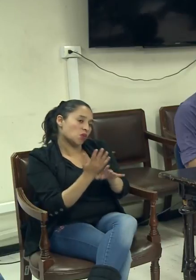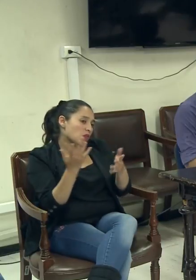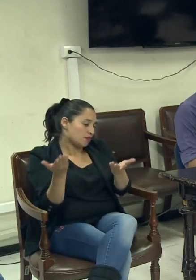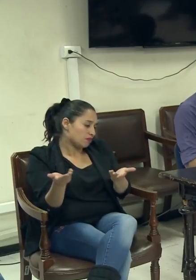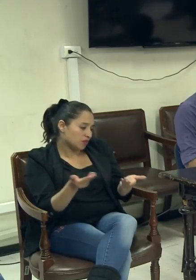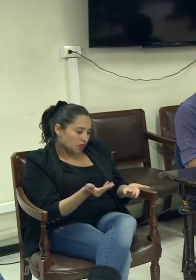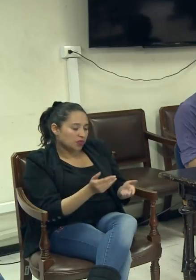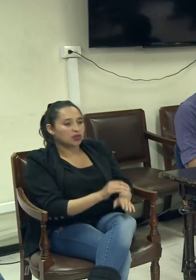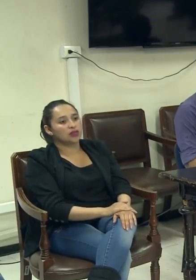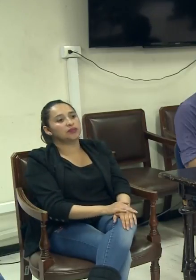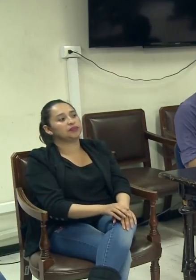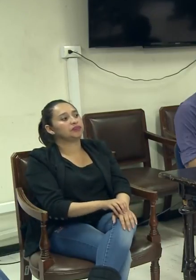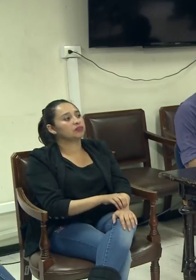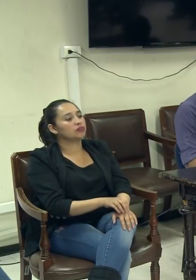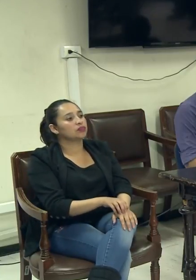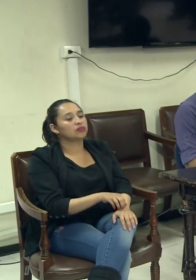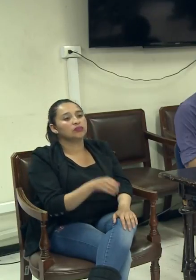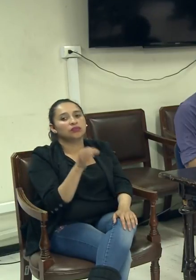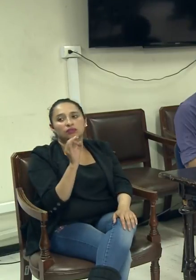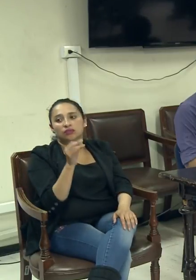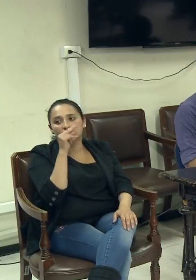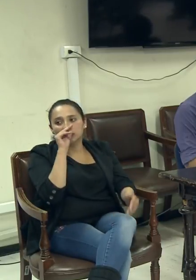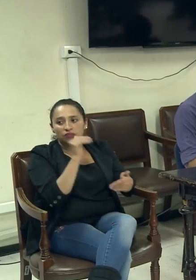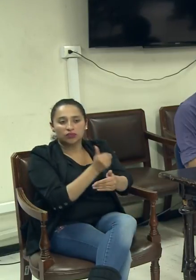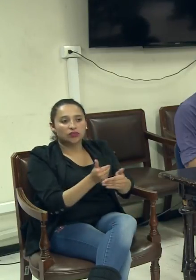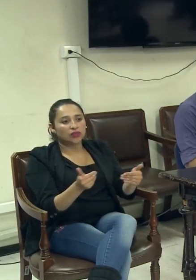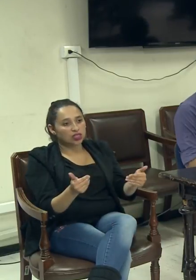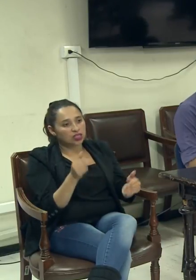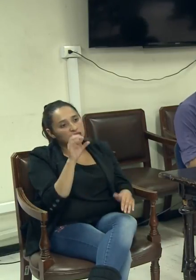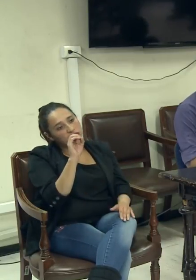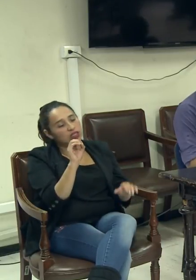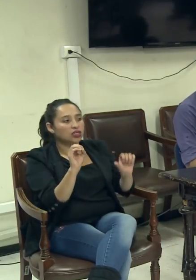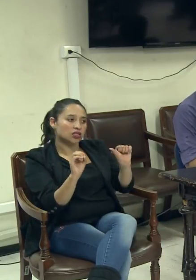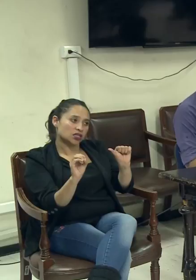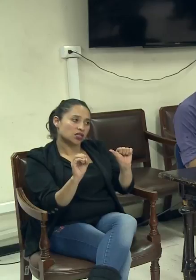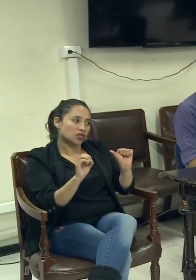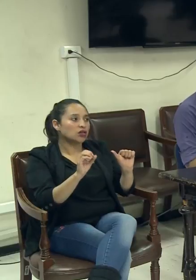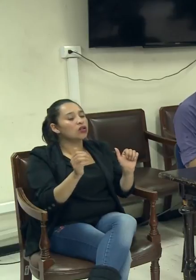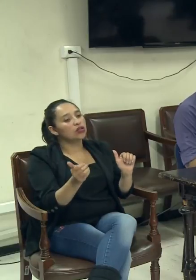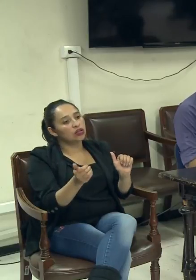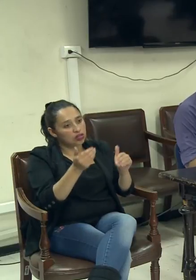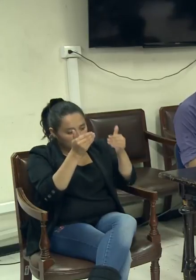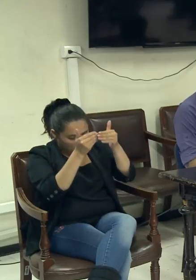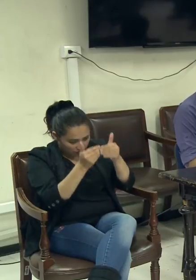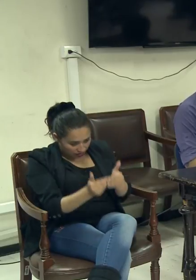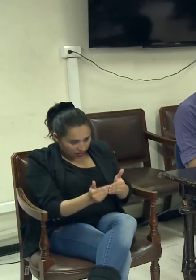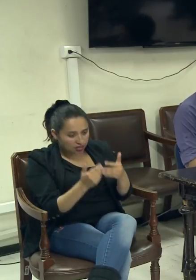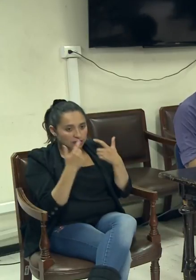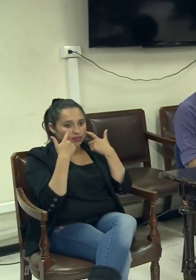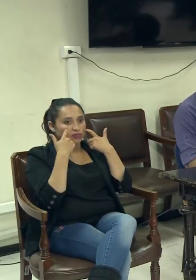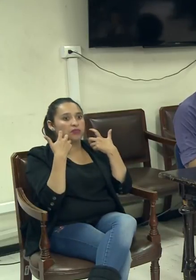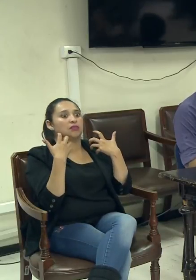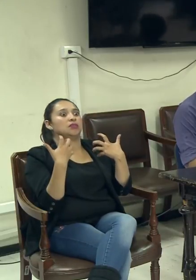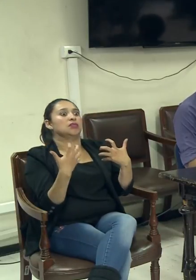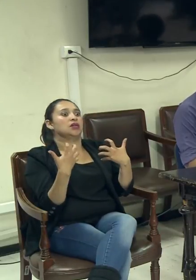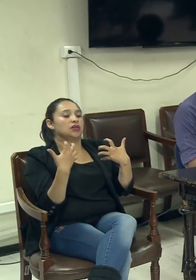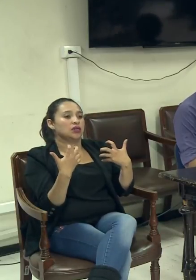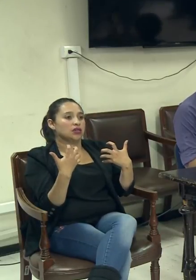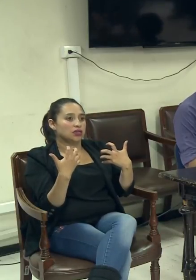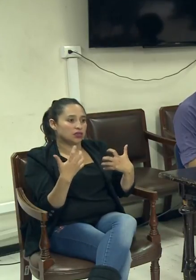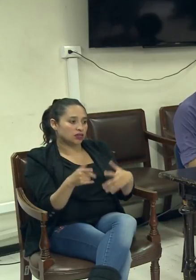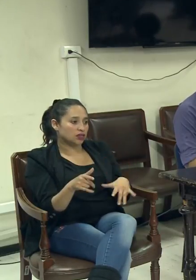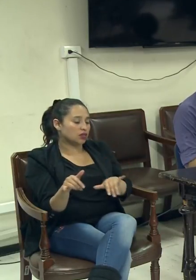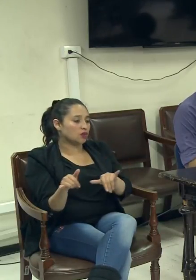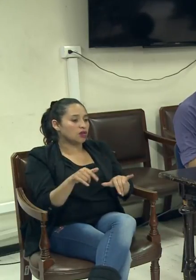Siempre hubo un número de niñas con y niños con y sin discapacidades mayores que si fuera la